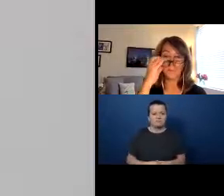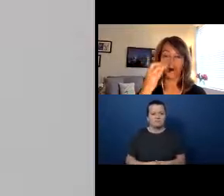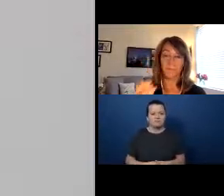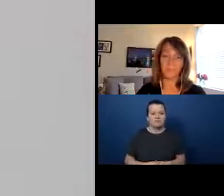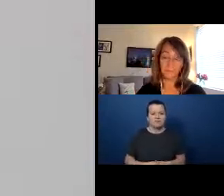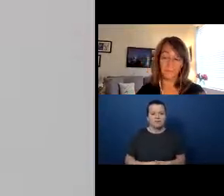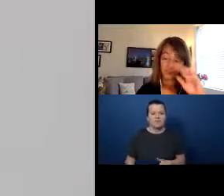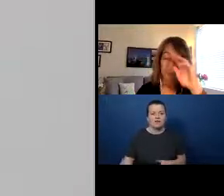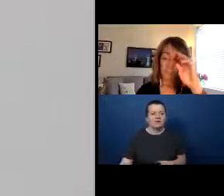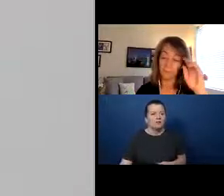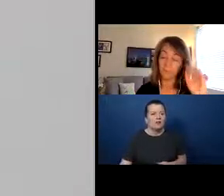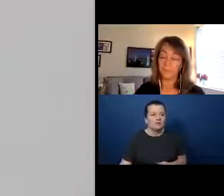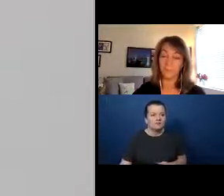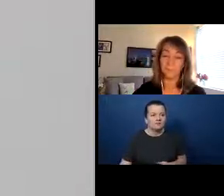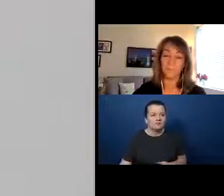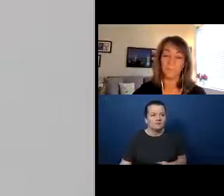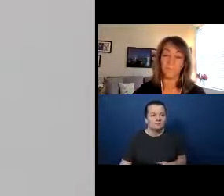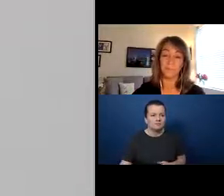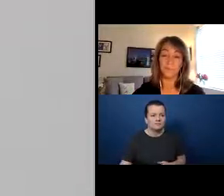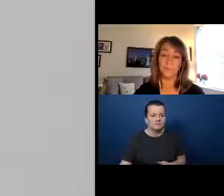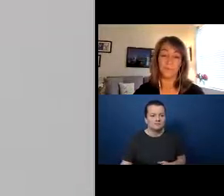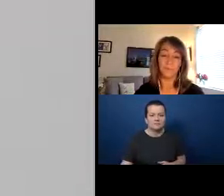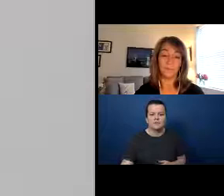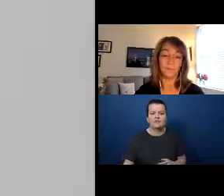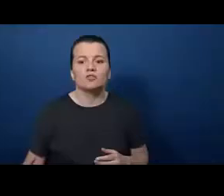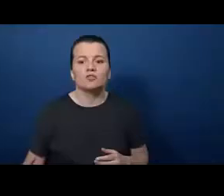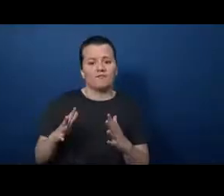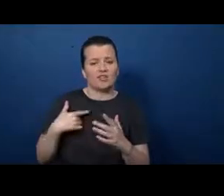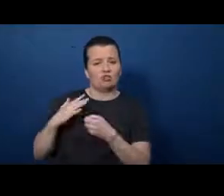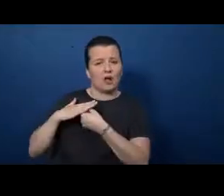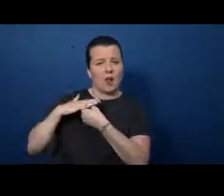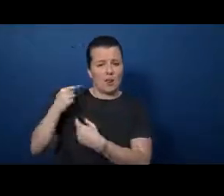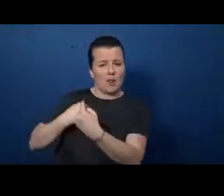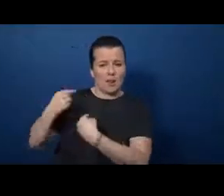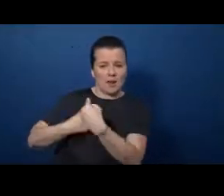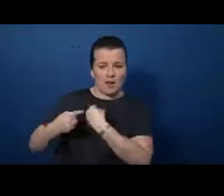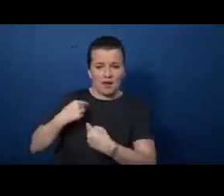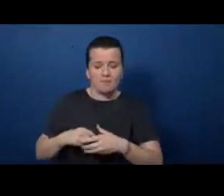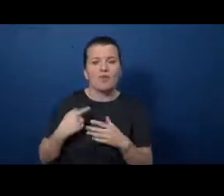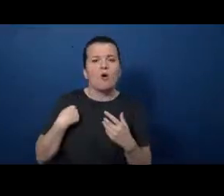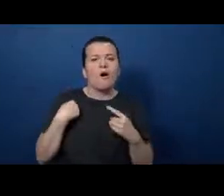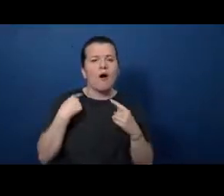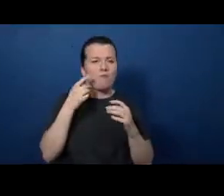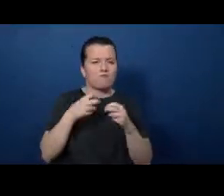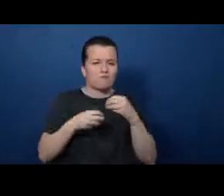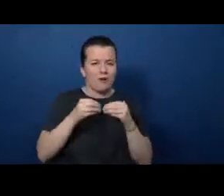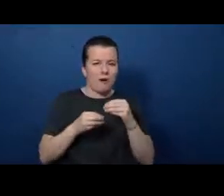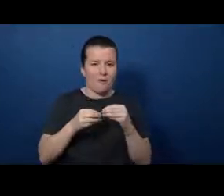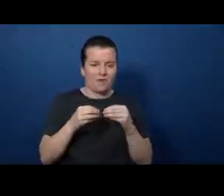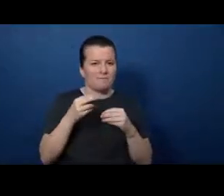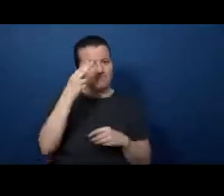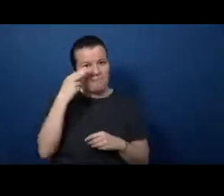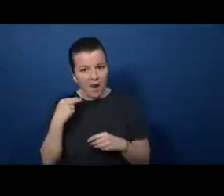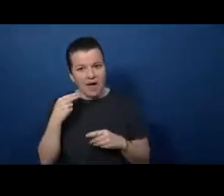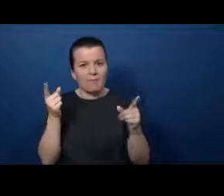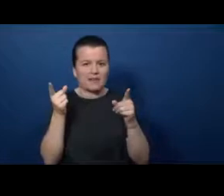年。今天我将跟大家分享一下我个人的经历。我的左眼是失明且伴有斜视症状，因此我校园